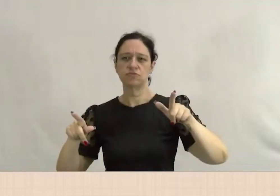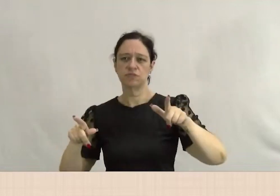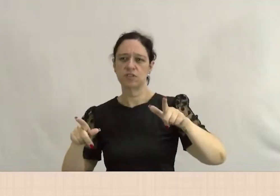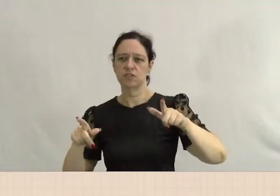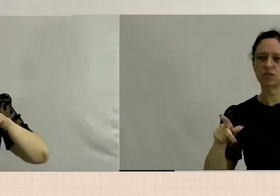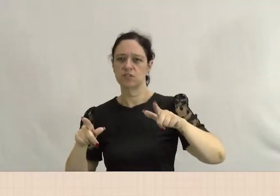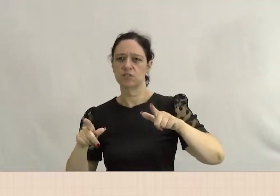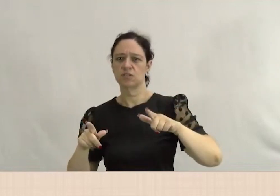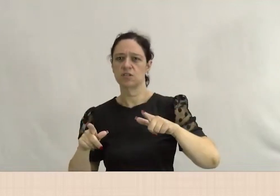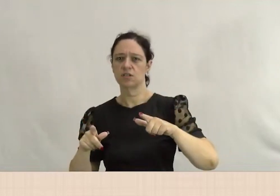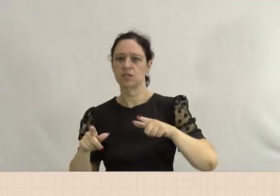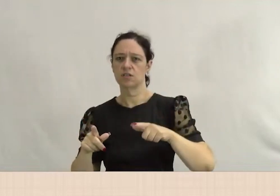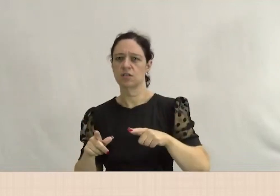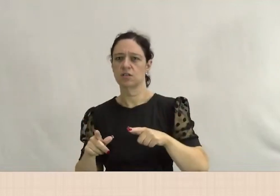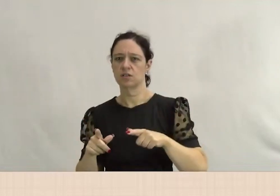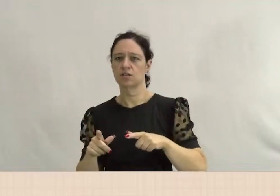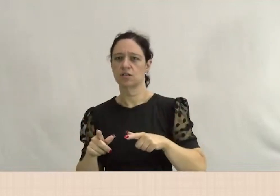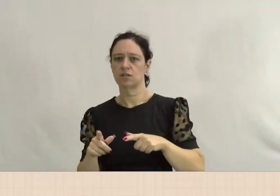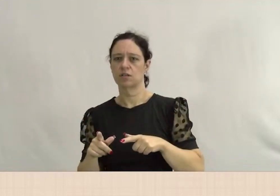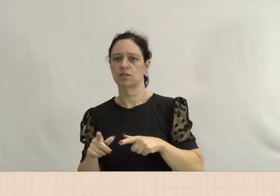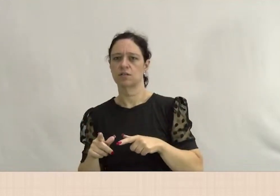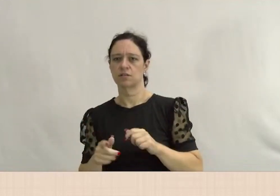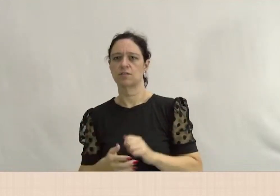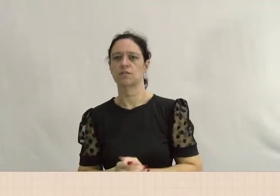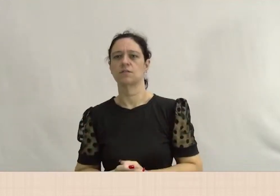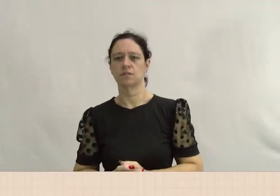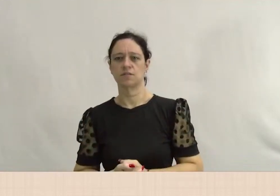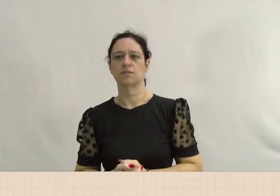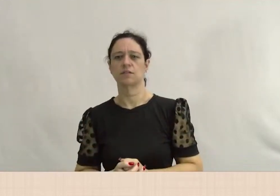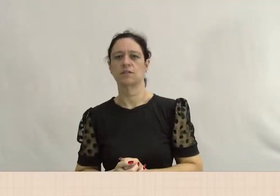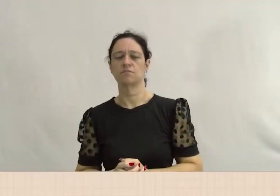tem pesos diferentes. Quem sabe